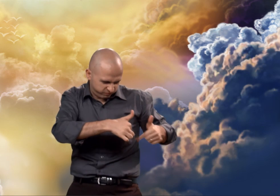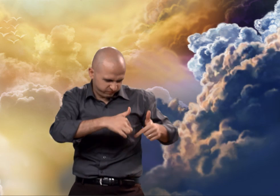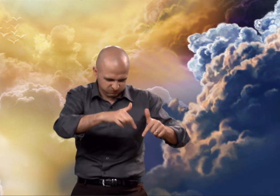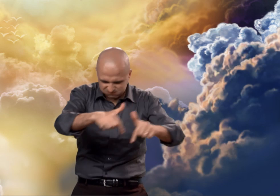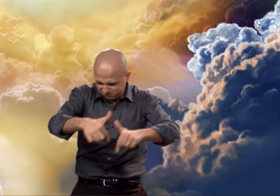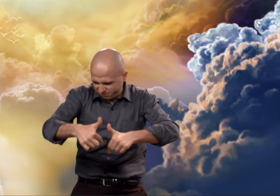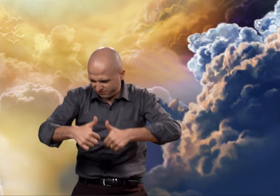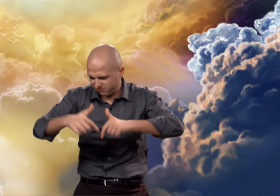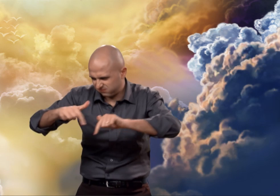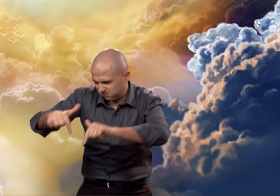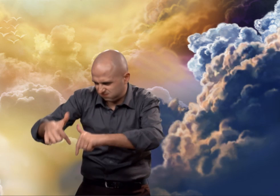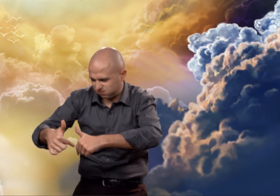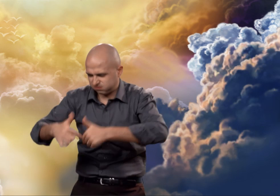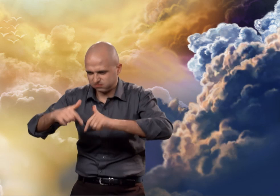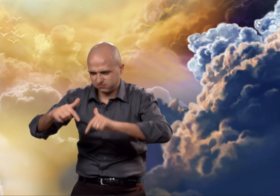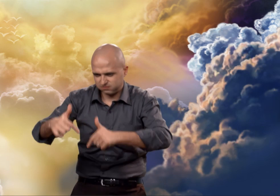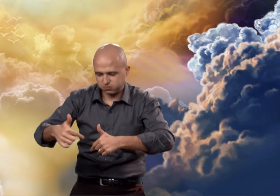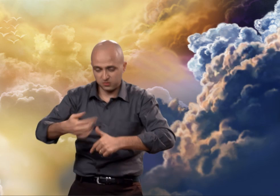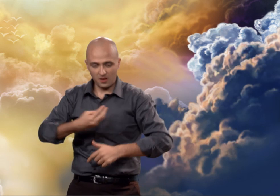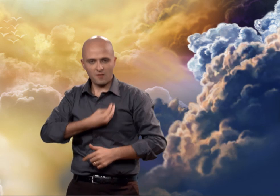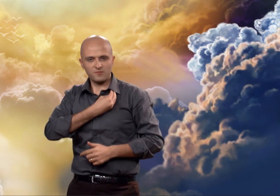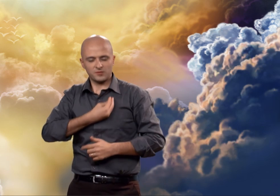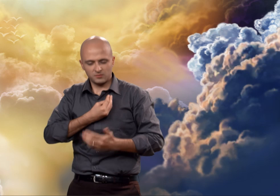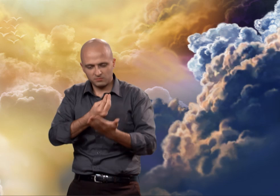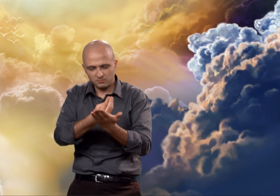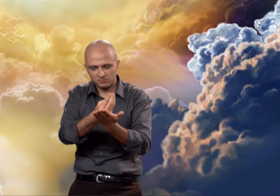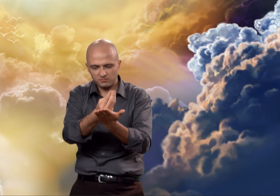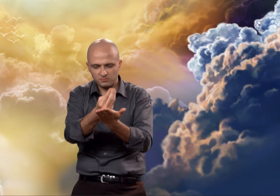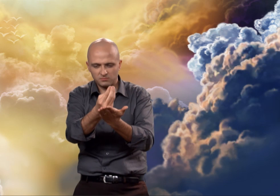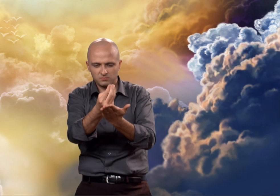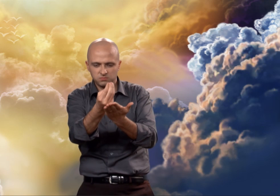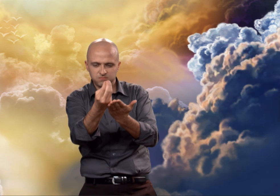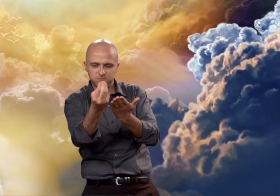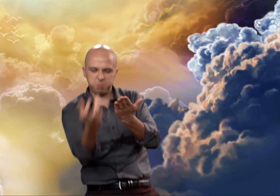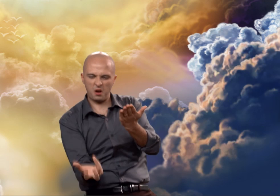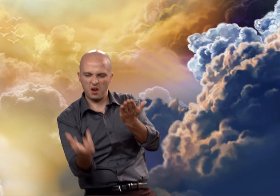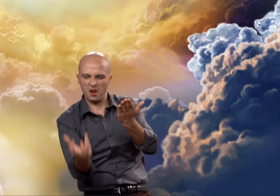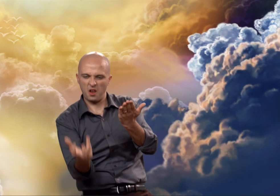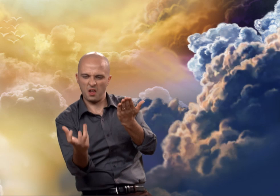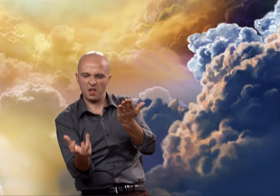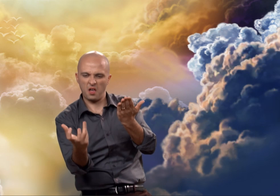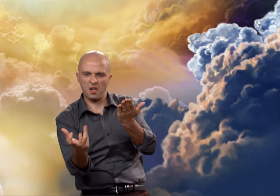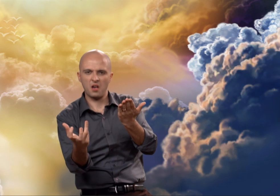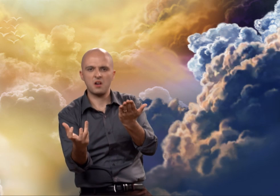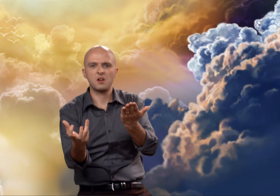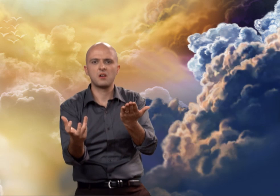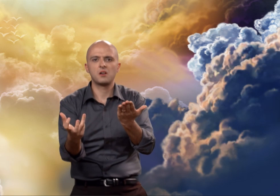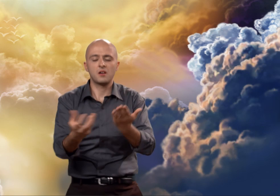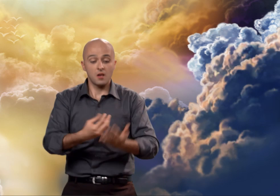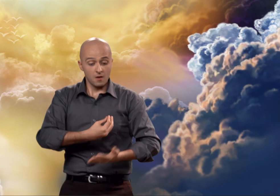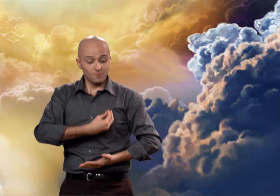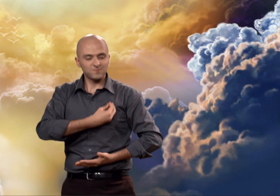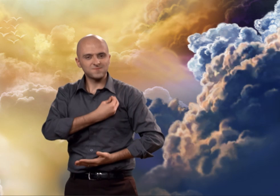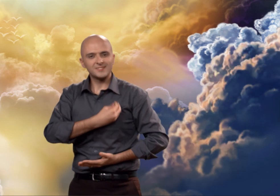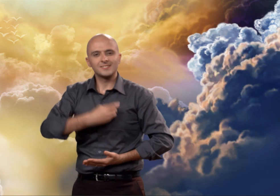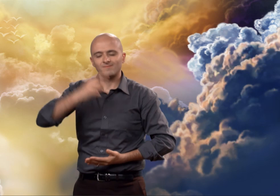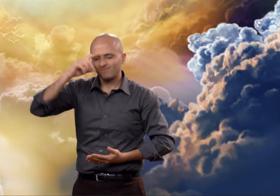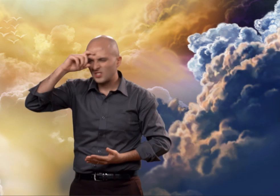apóstolos não realizaram milagres? O mesmo Salvador está hoje tão disposto a ouvir a oração feita com fé como quando